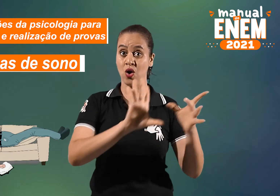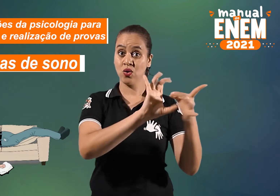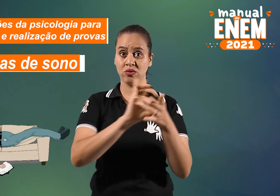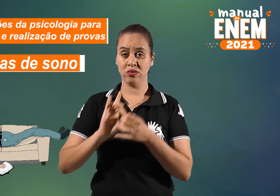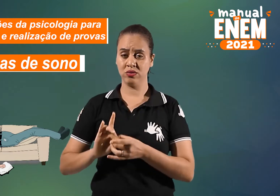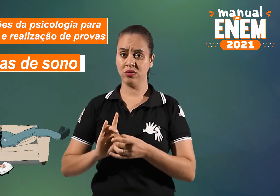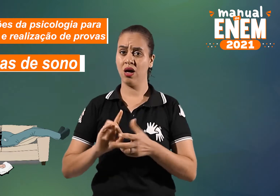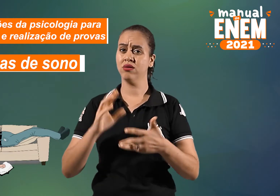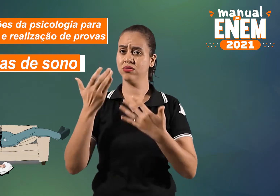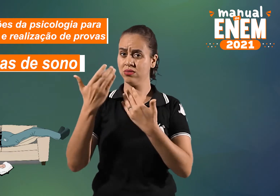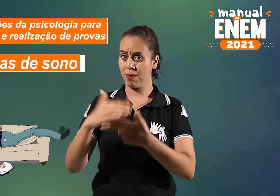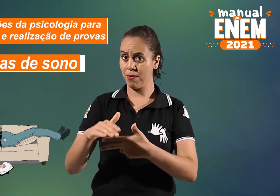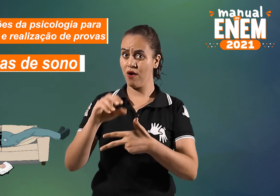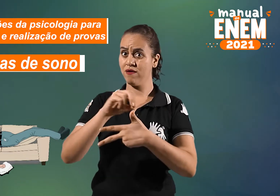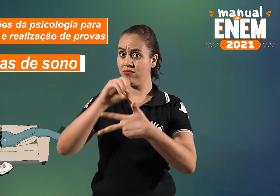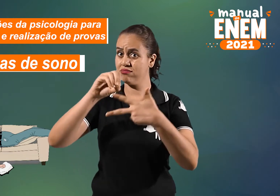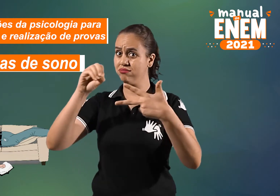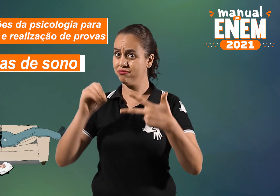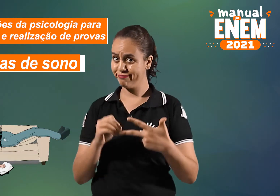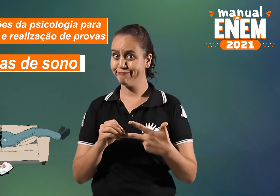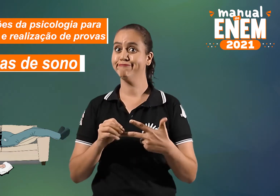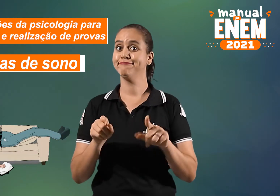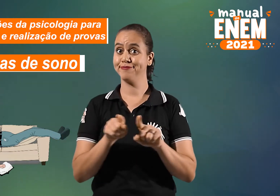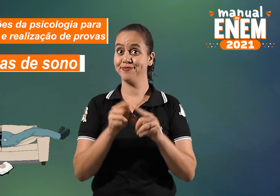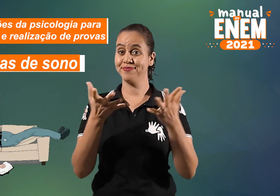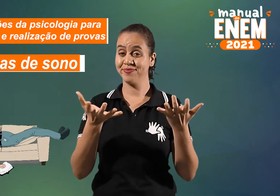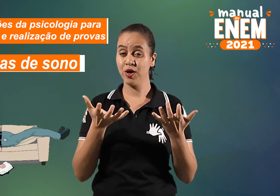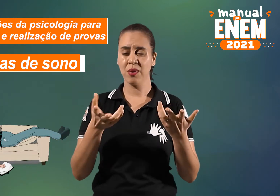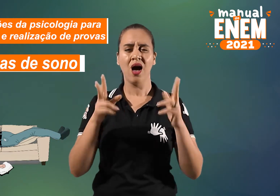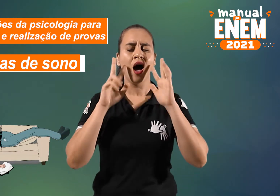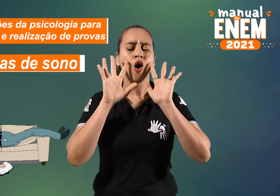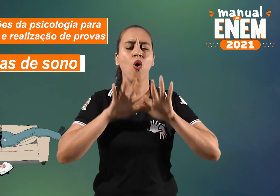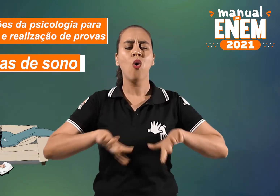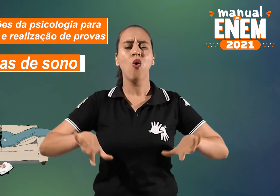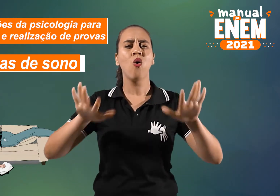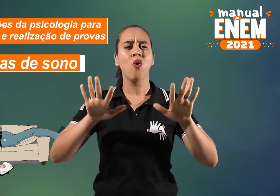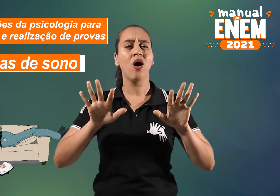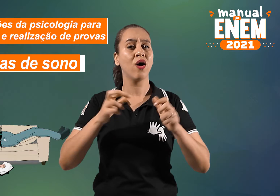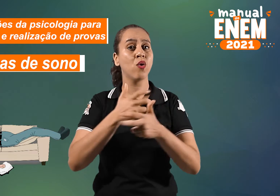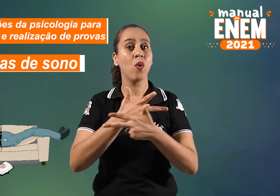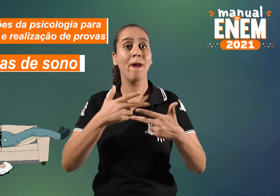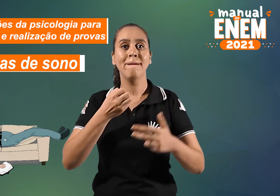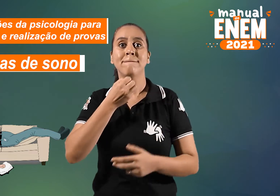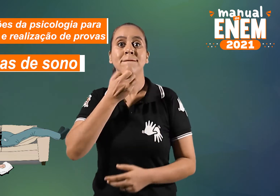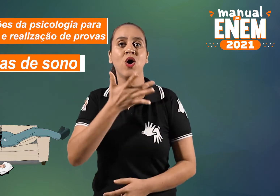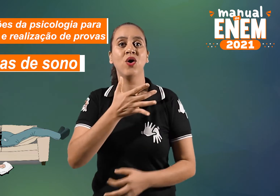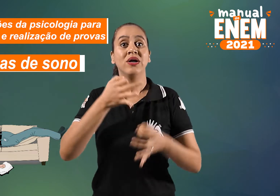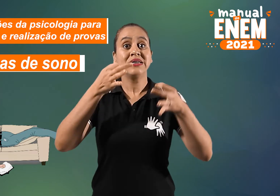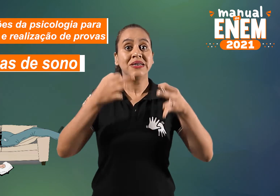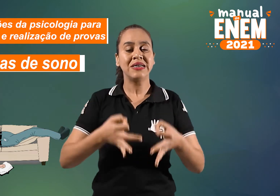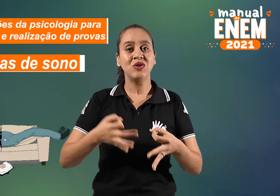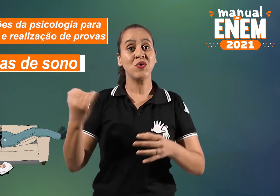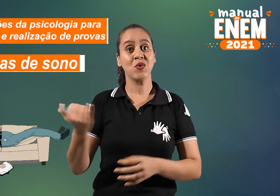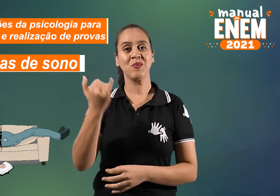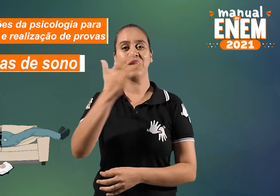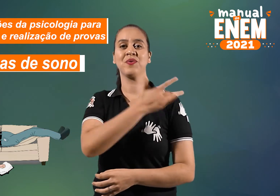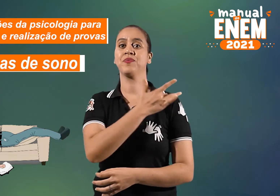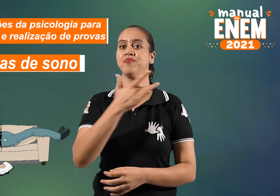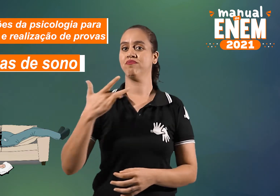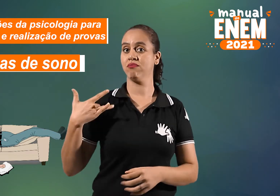processo seletivo, como o Exame Nacional do Ensino Médio, nós observamos que bons hábitos de saúde, como por exemplo a